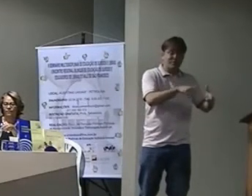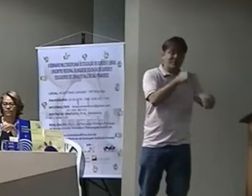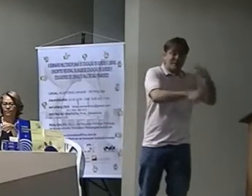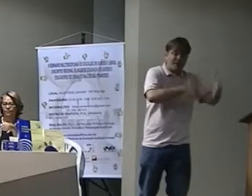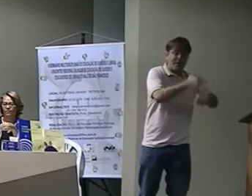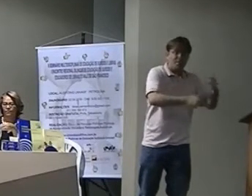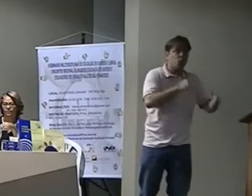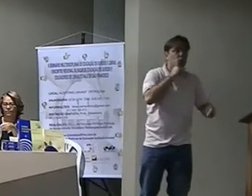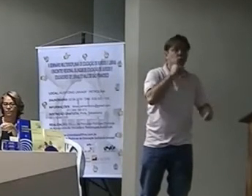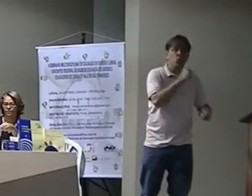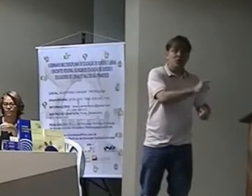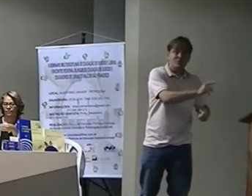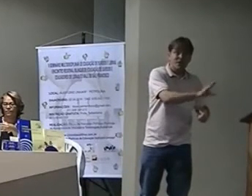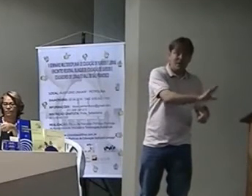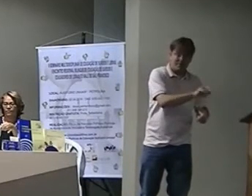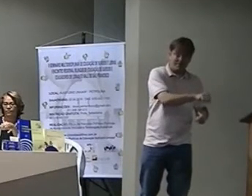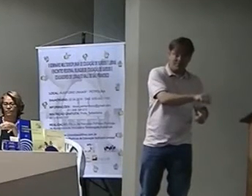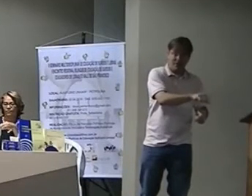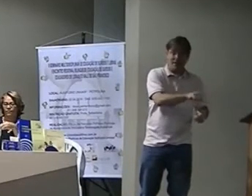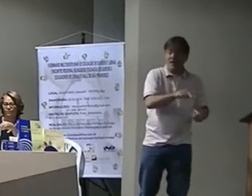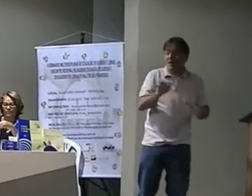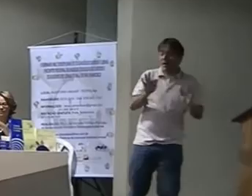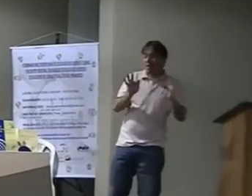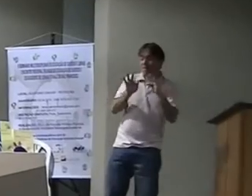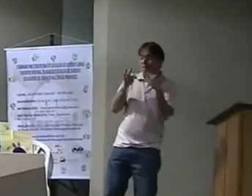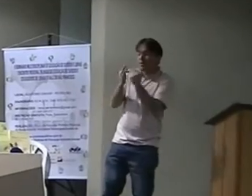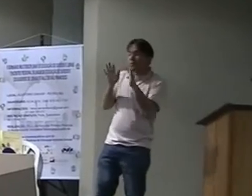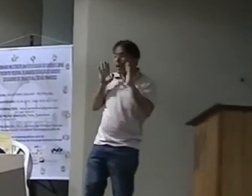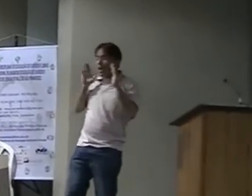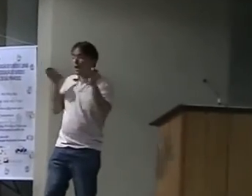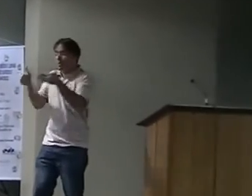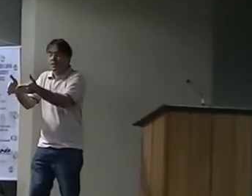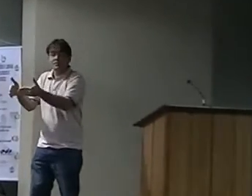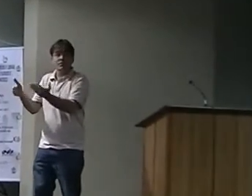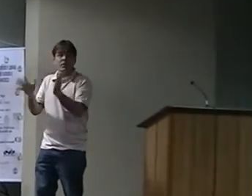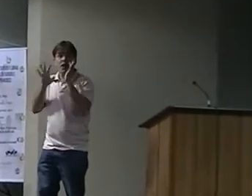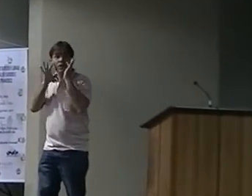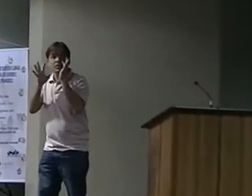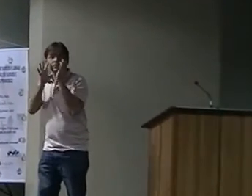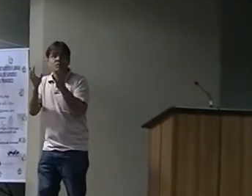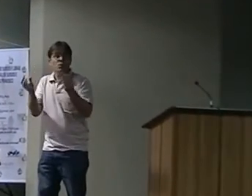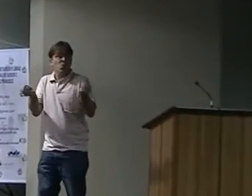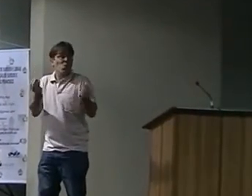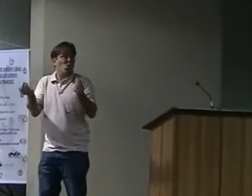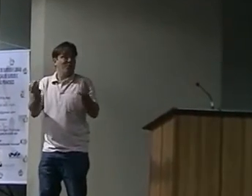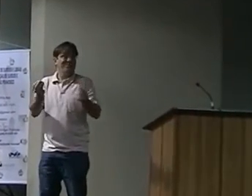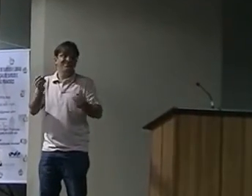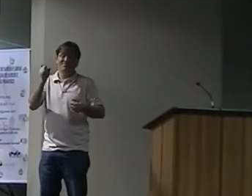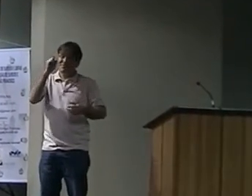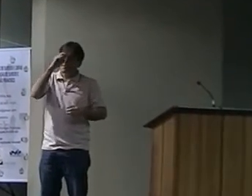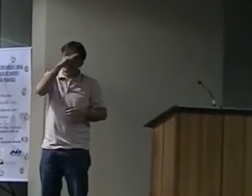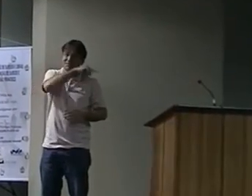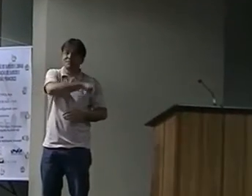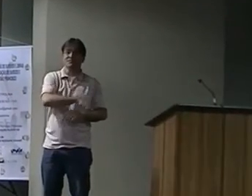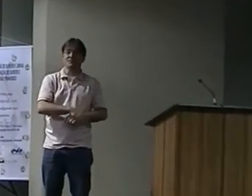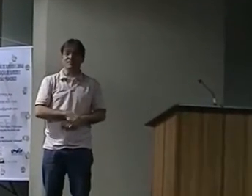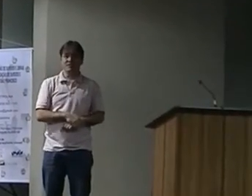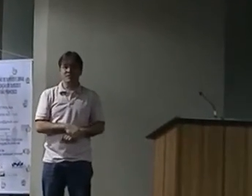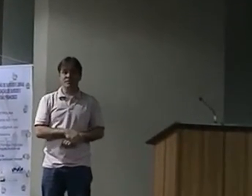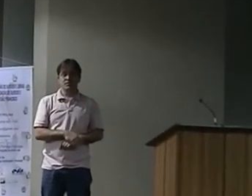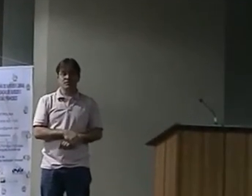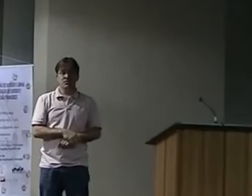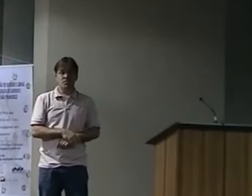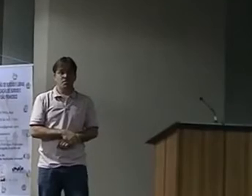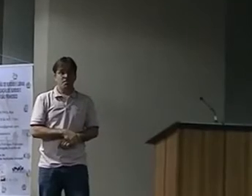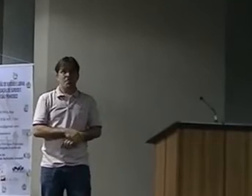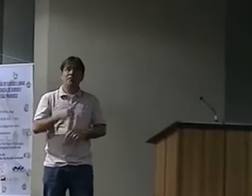Se eu for pensar na minha trajetória há 20 anos atrás, né? A Bibi hoje está com 24 anos,